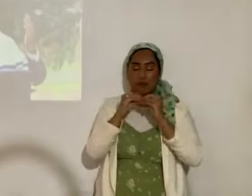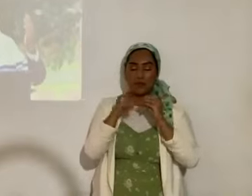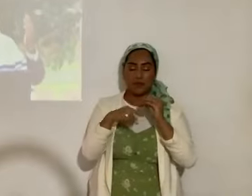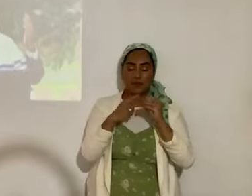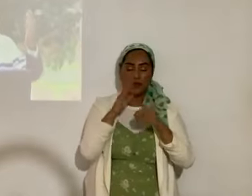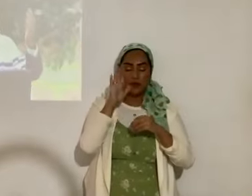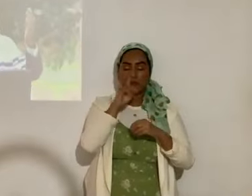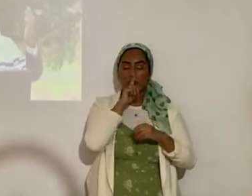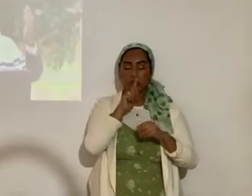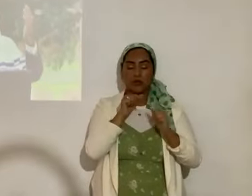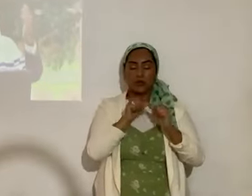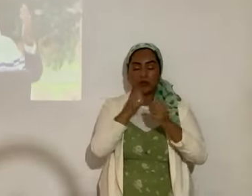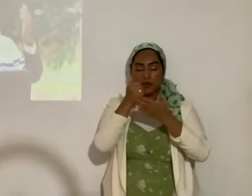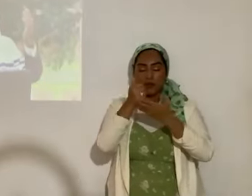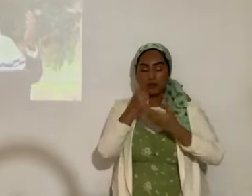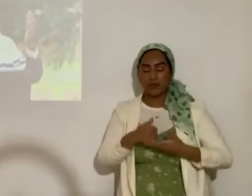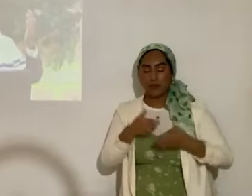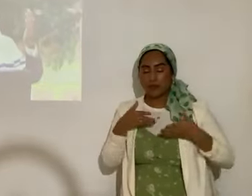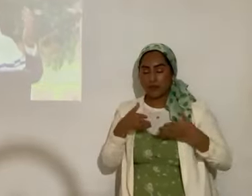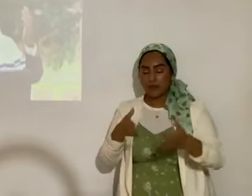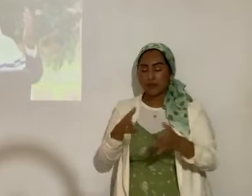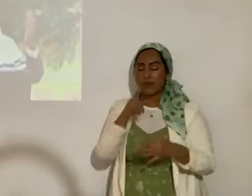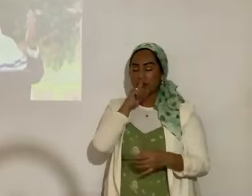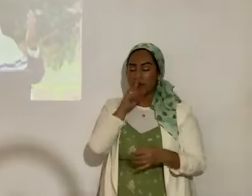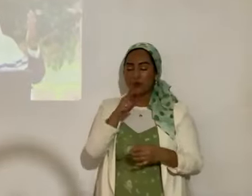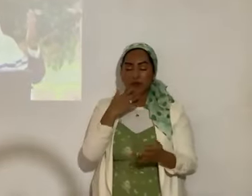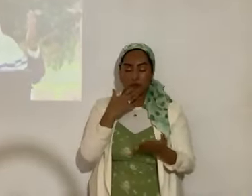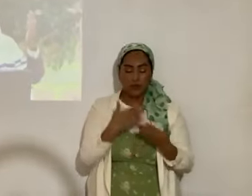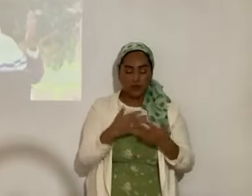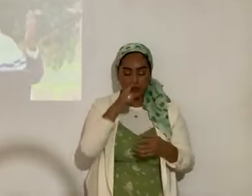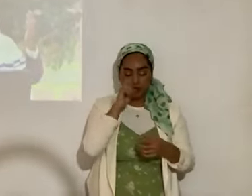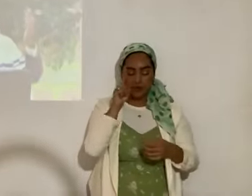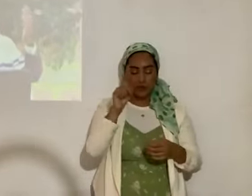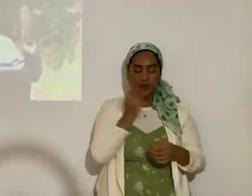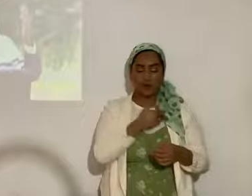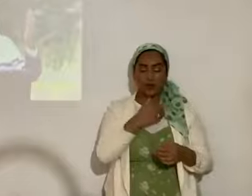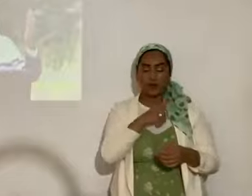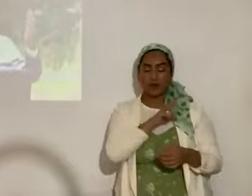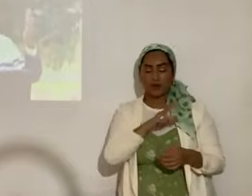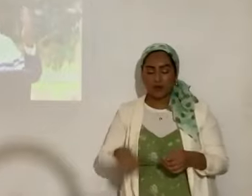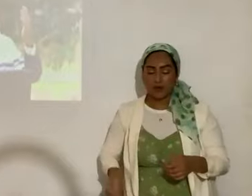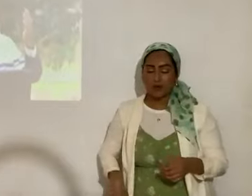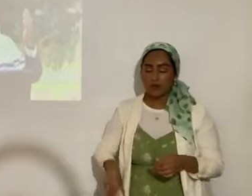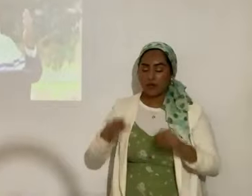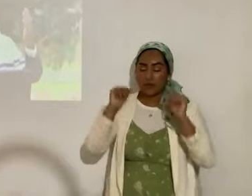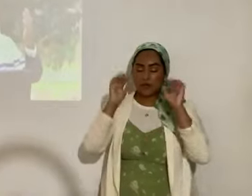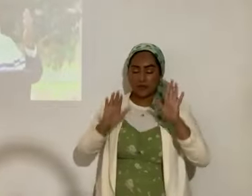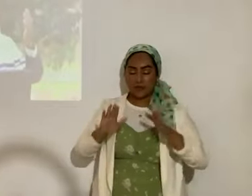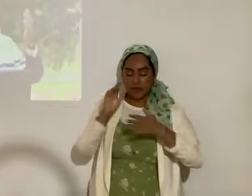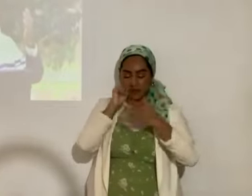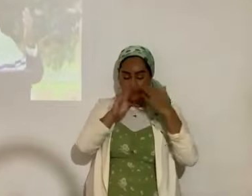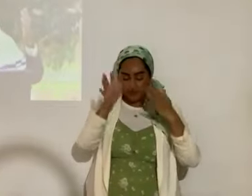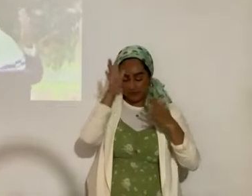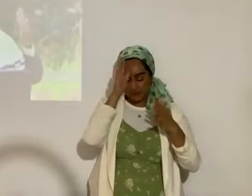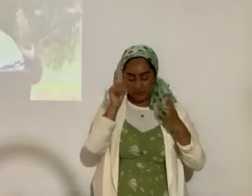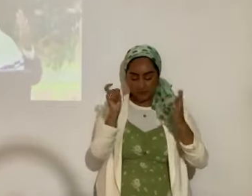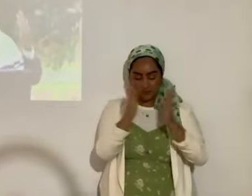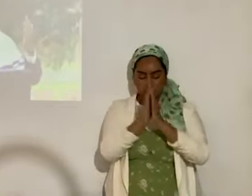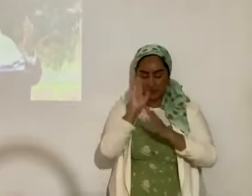verdad que nos sigas guiando por caminos verdaderos por caminos buenos porque tú eres nuestro día Padre eterno te pedimos bendito ya eso